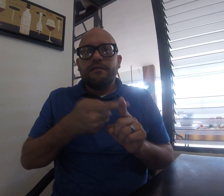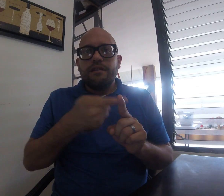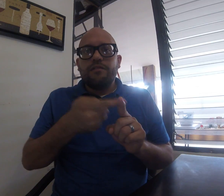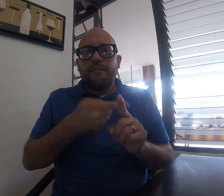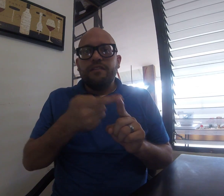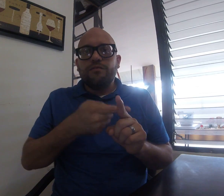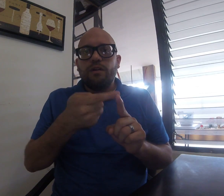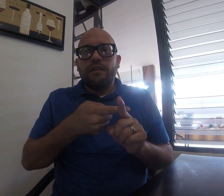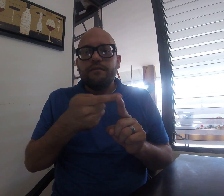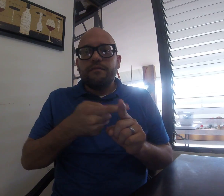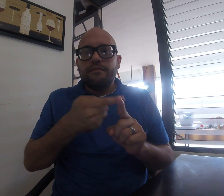Esto es mensual.